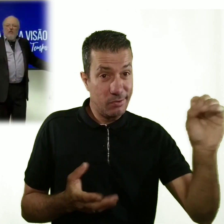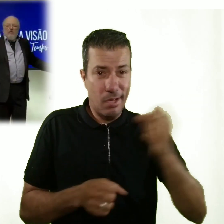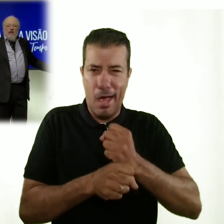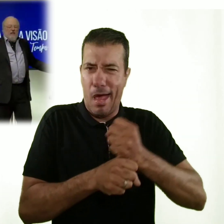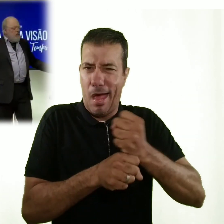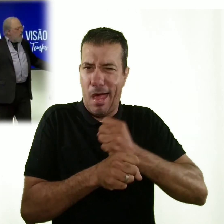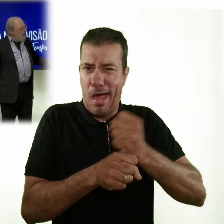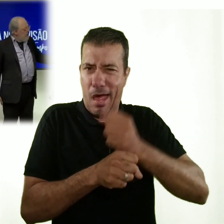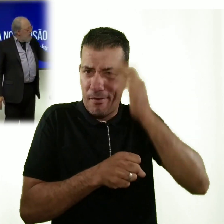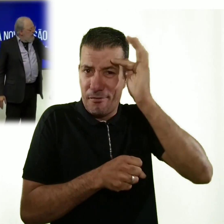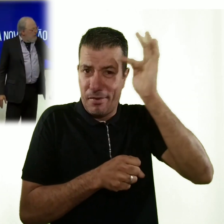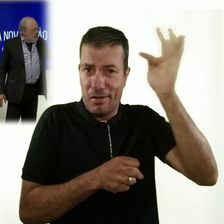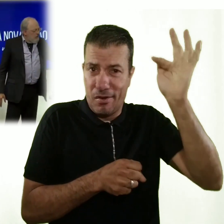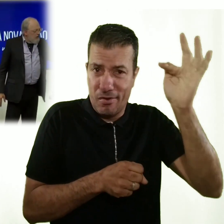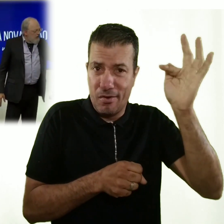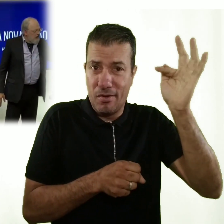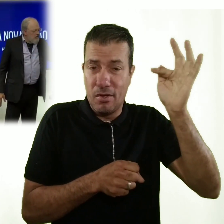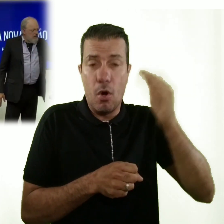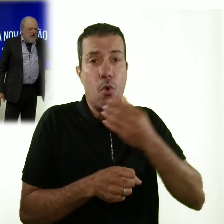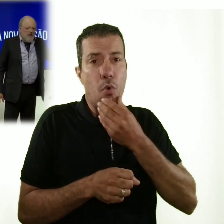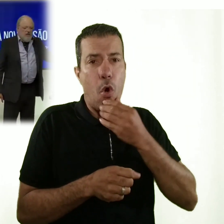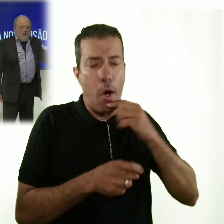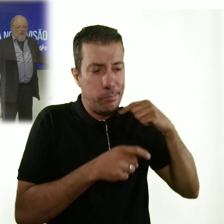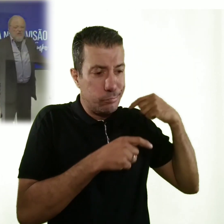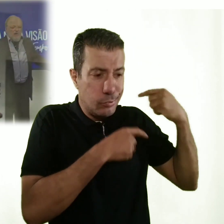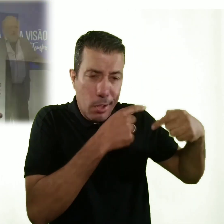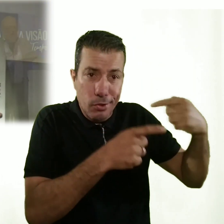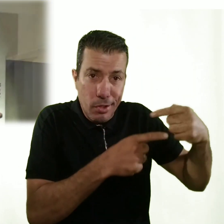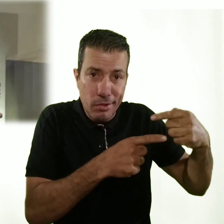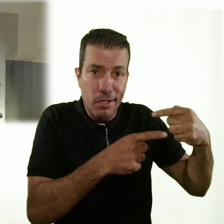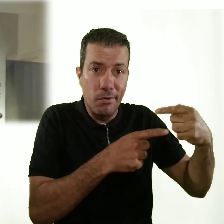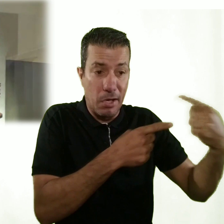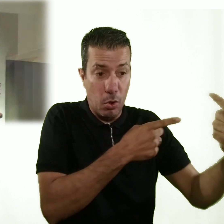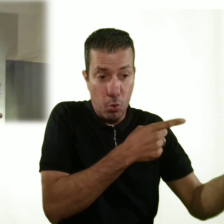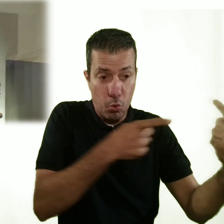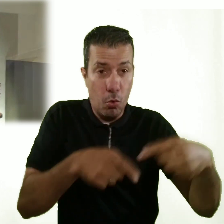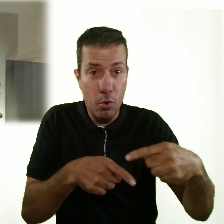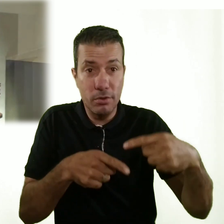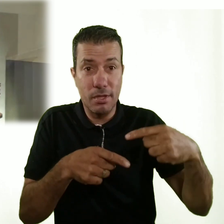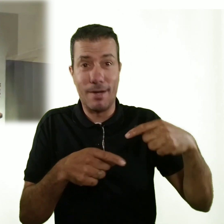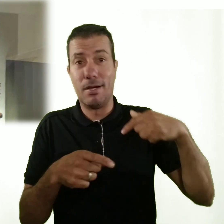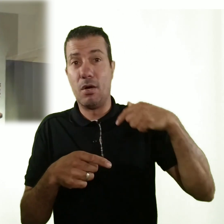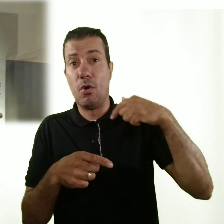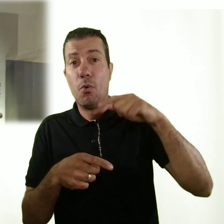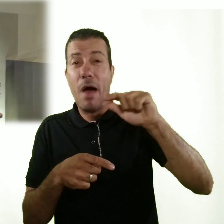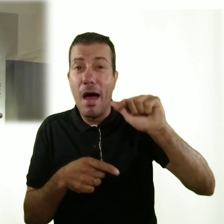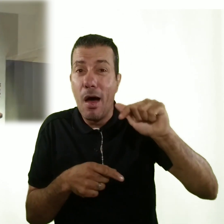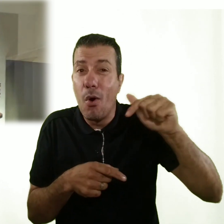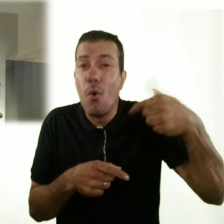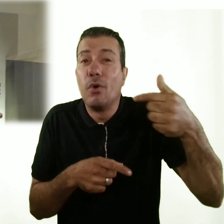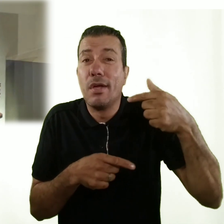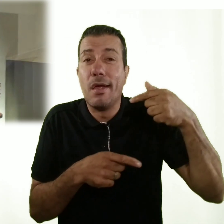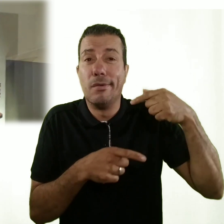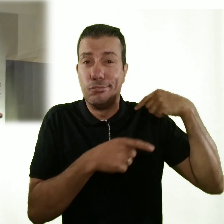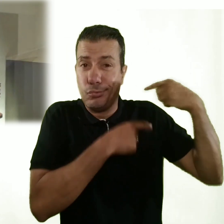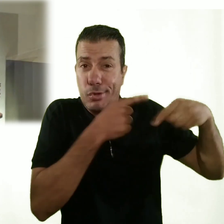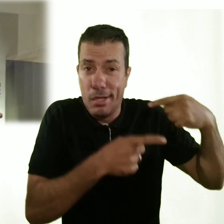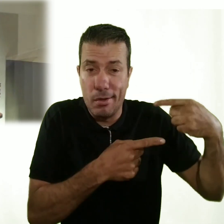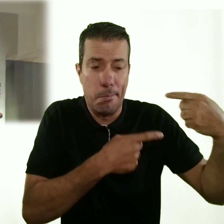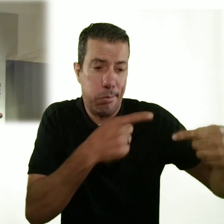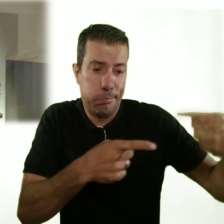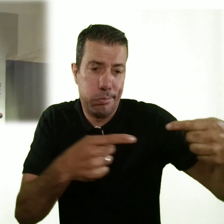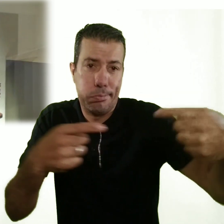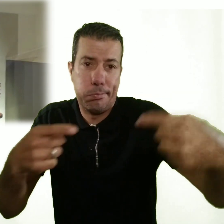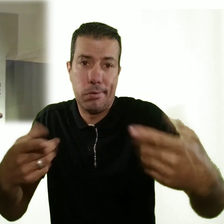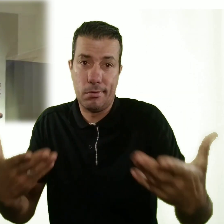Um camarada de uma geração contradizendo o da geração seguinte. Então, não sei se a resposta está aqui, não. O